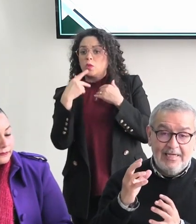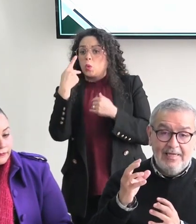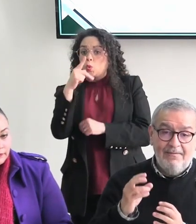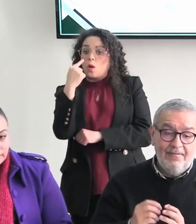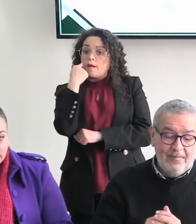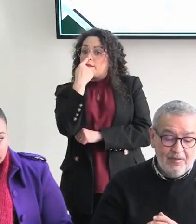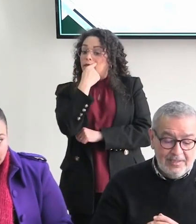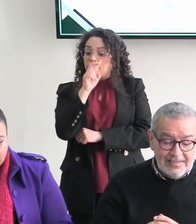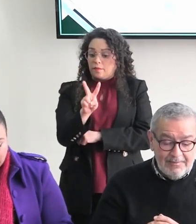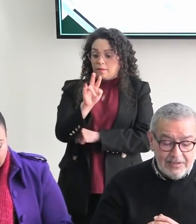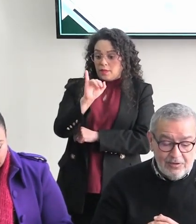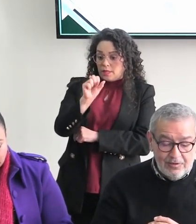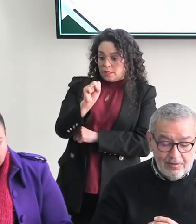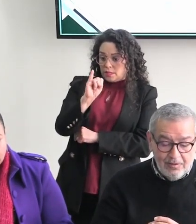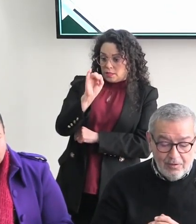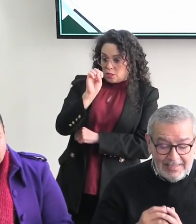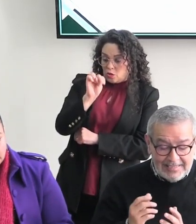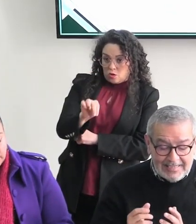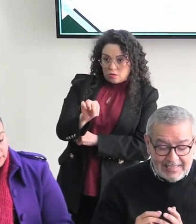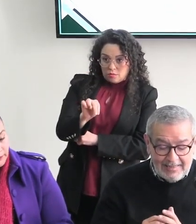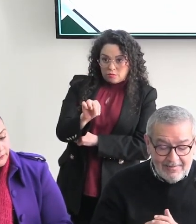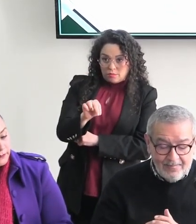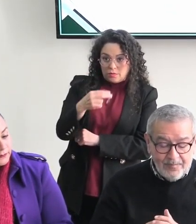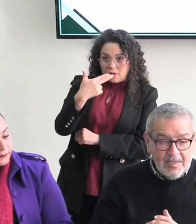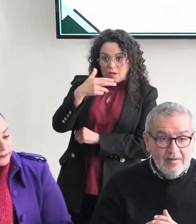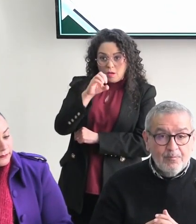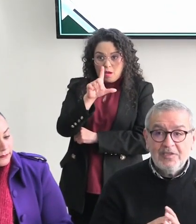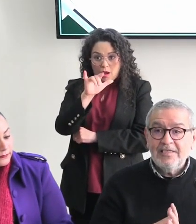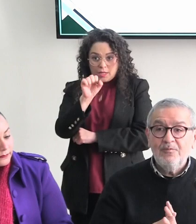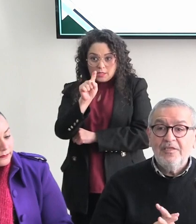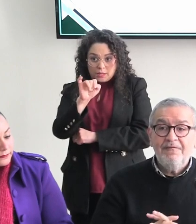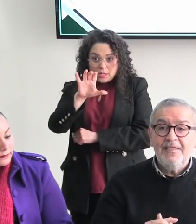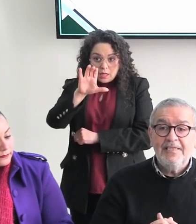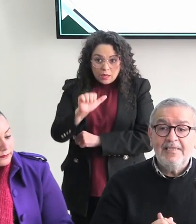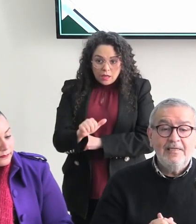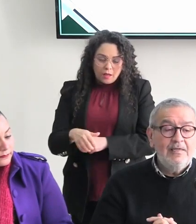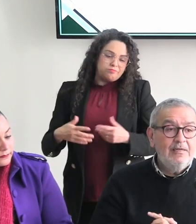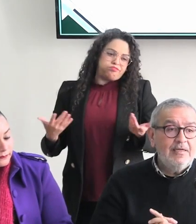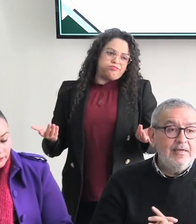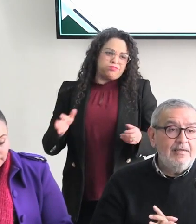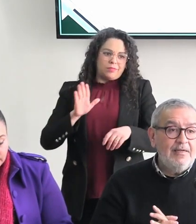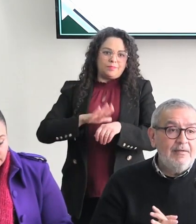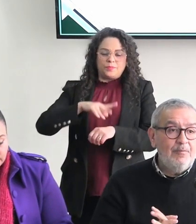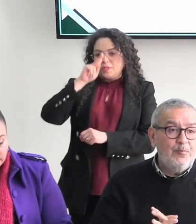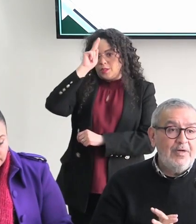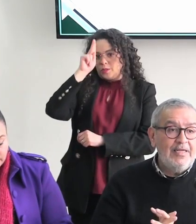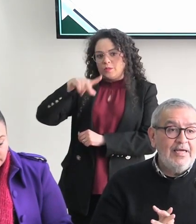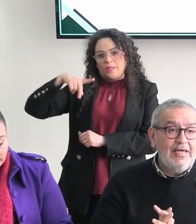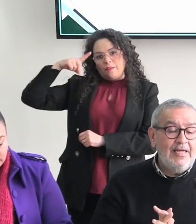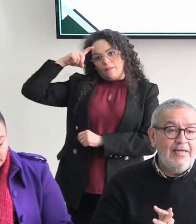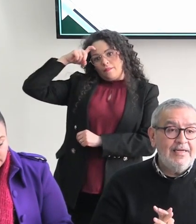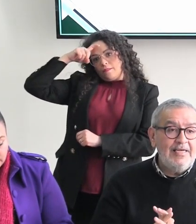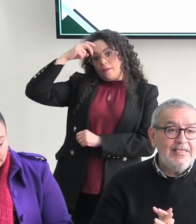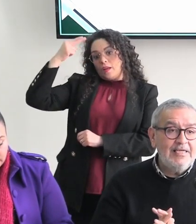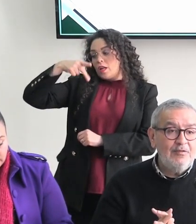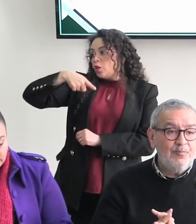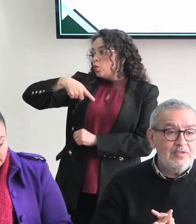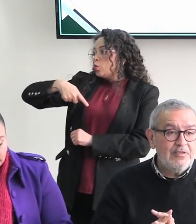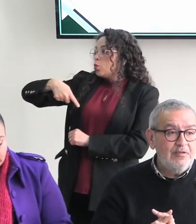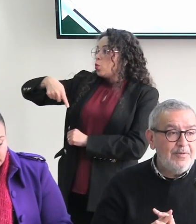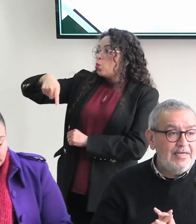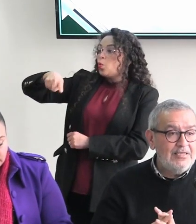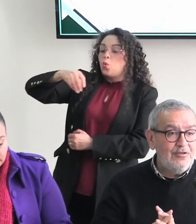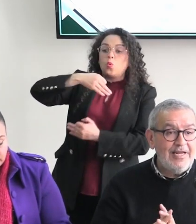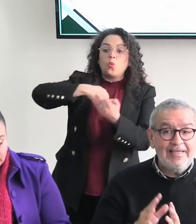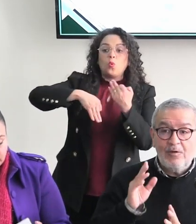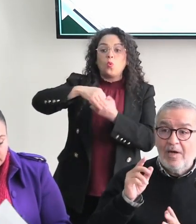con esta visión holística, pues es muy difícil que pueda realizarse un